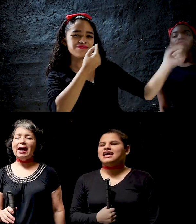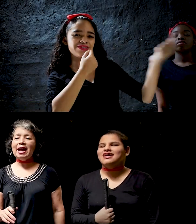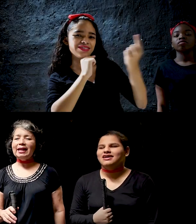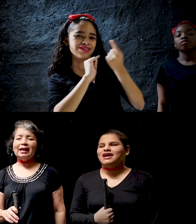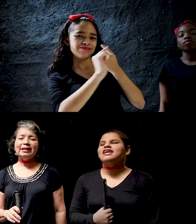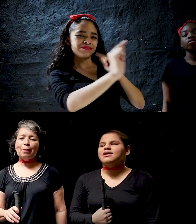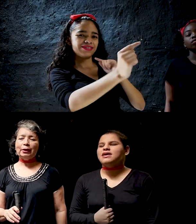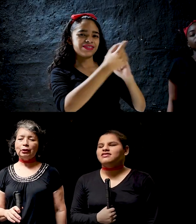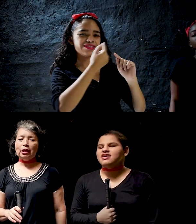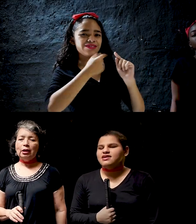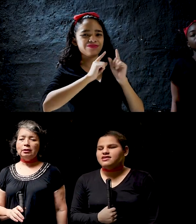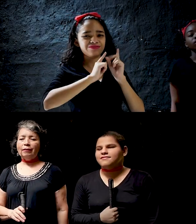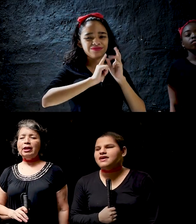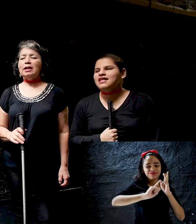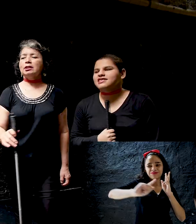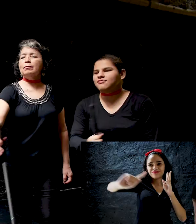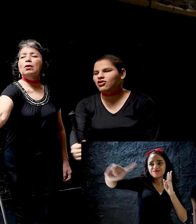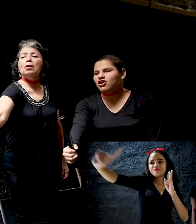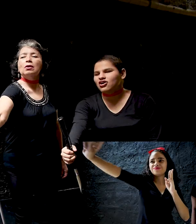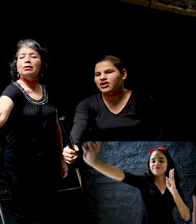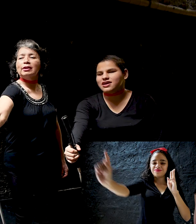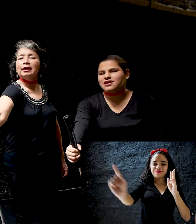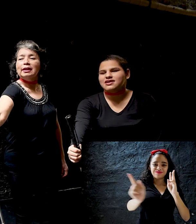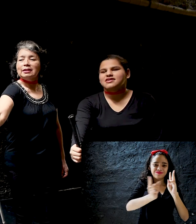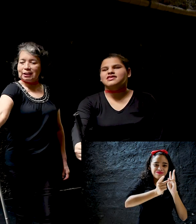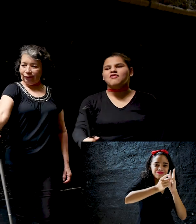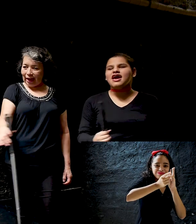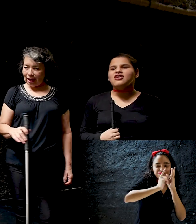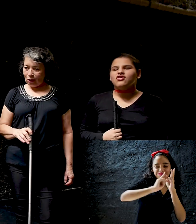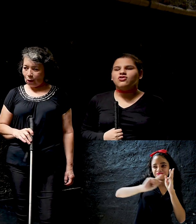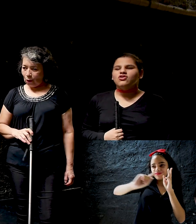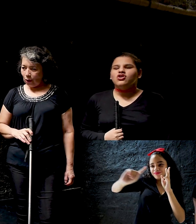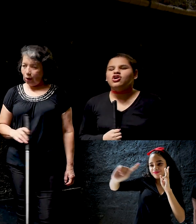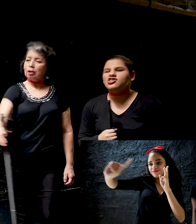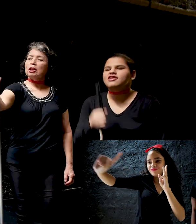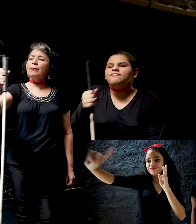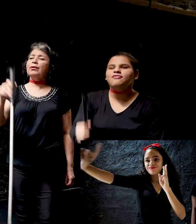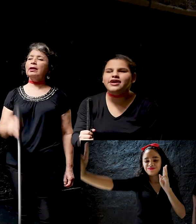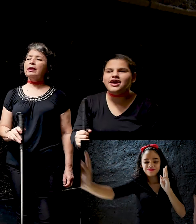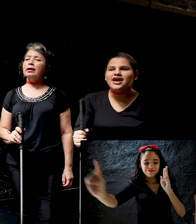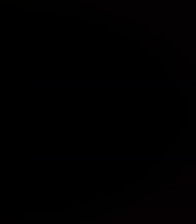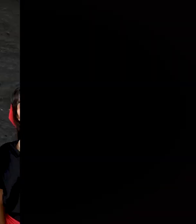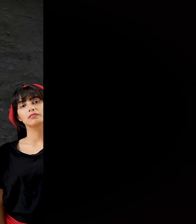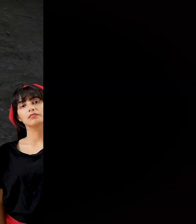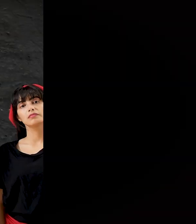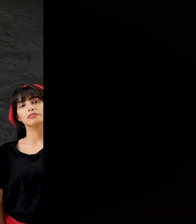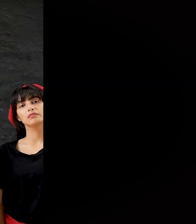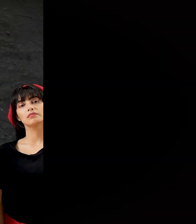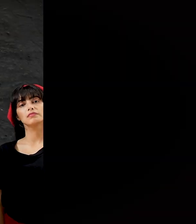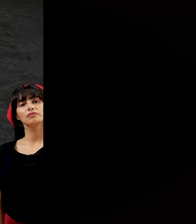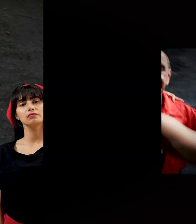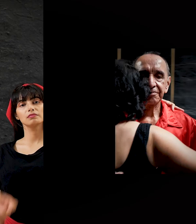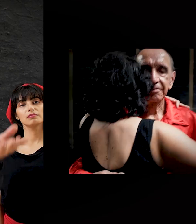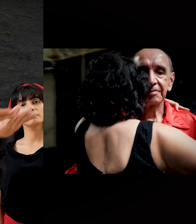si la línea de mí, se fijan si voy, si vengo o si fui.